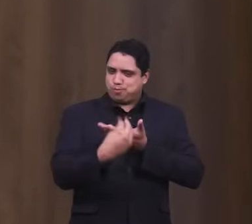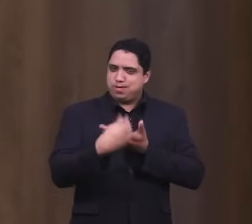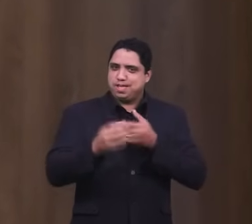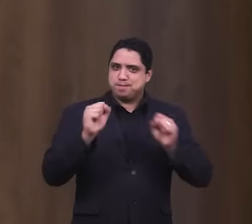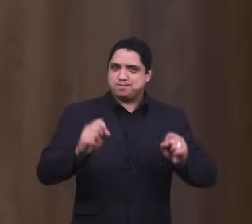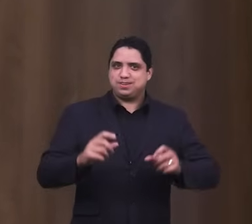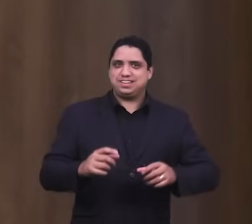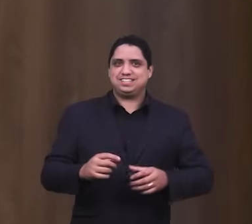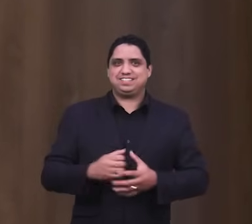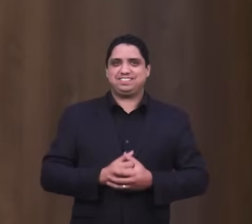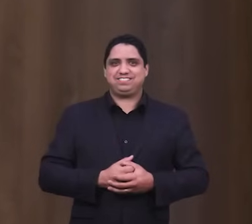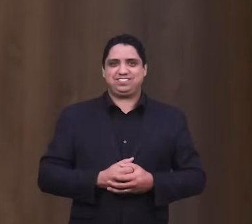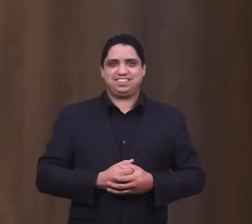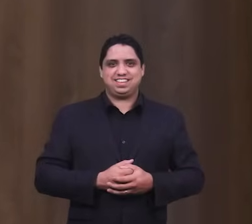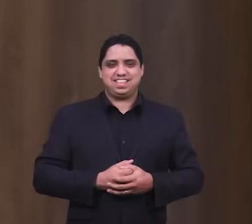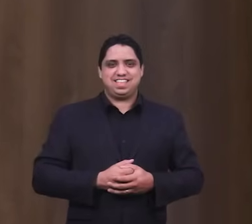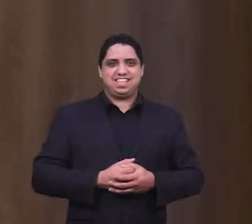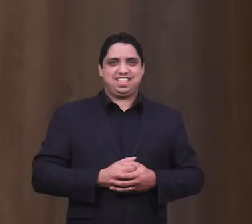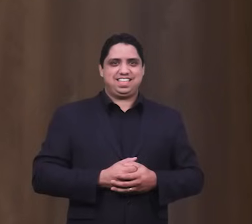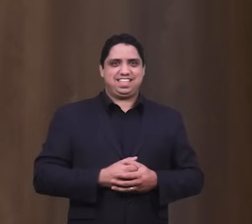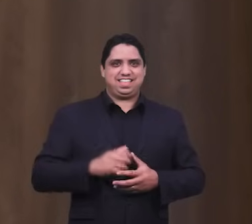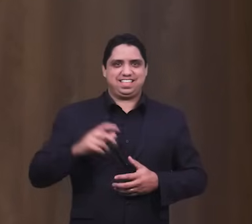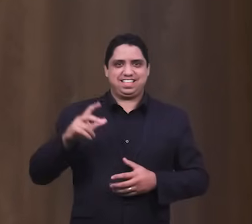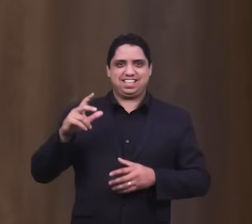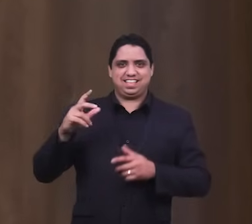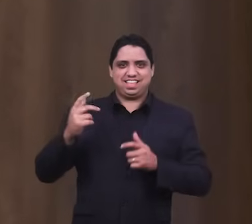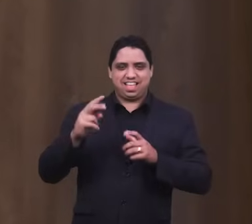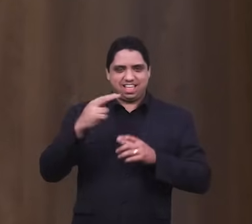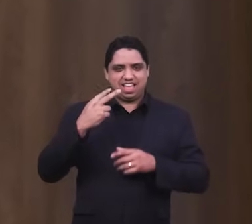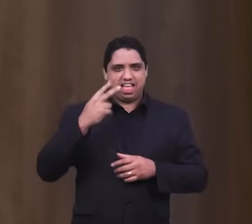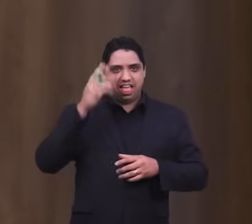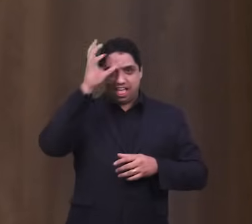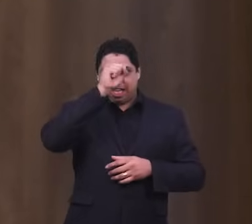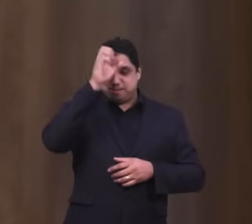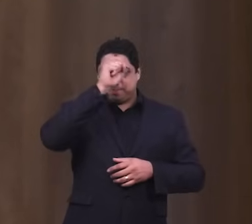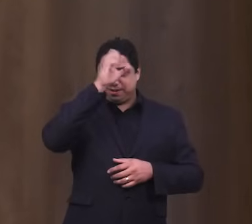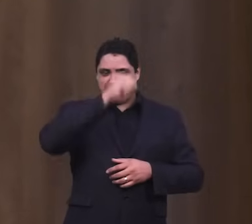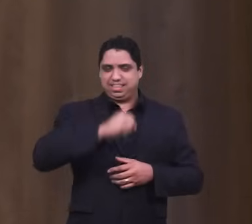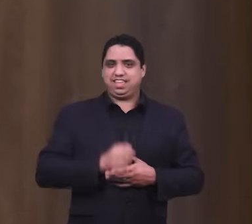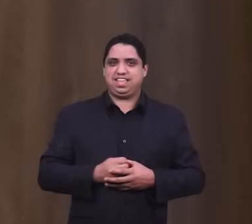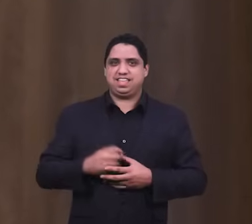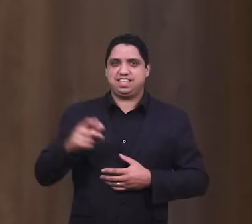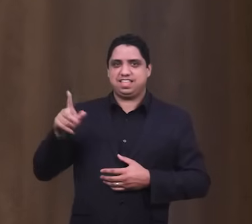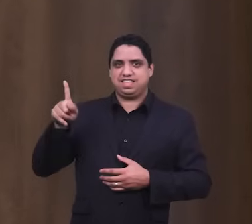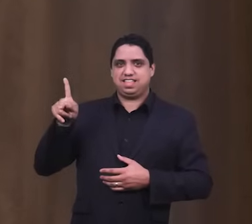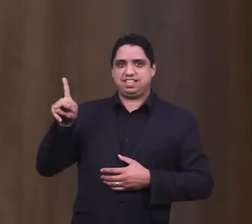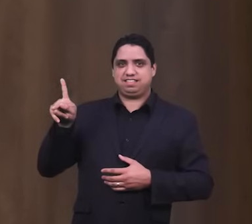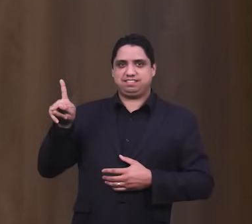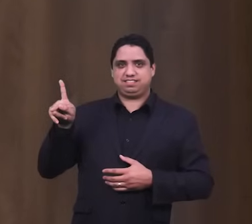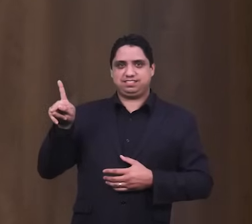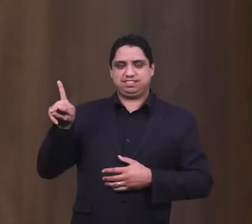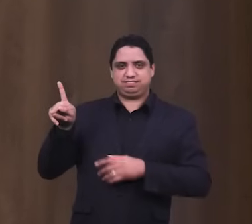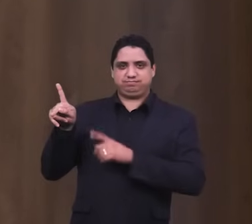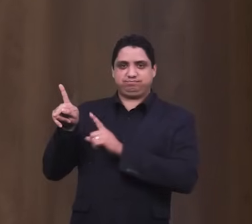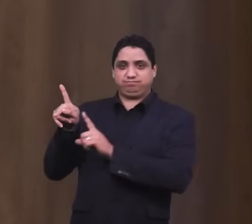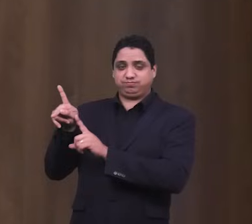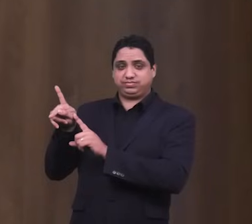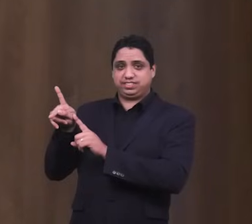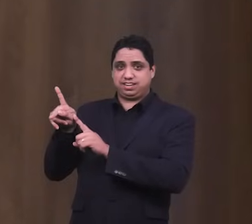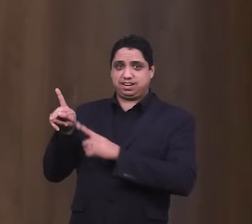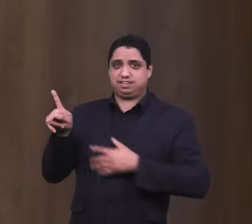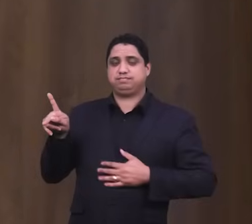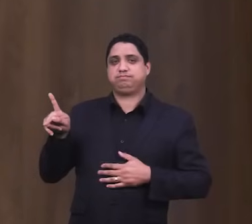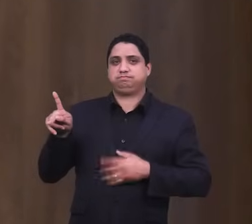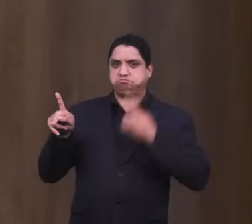casa, só se estiver dirigindo que não pode tirar a mão, mas de resto, vamos lá comigo, descruza aí, vamos lá, ó. A paz, então essa